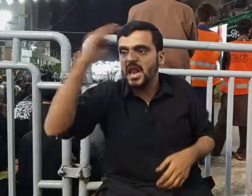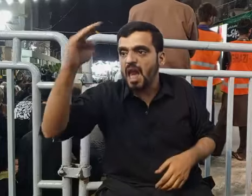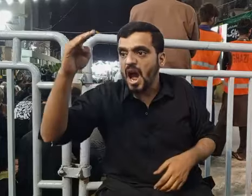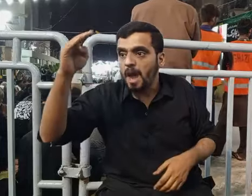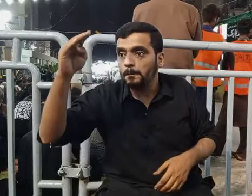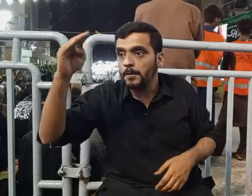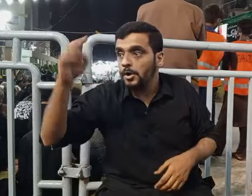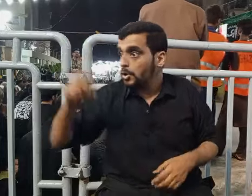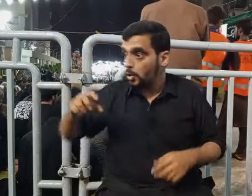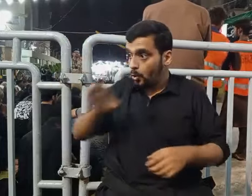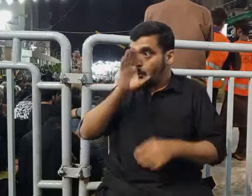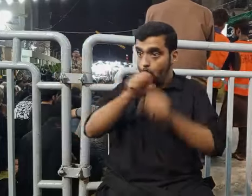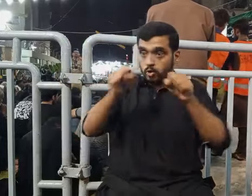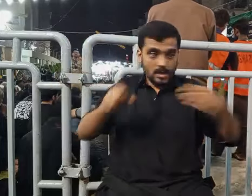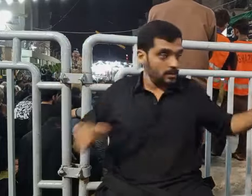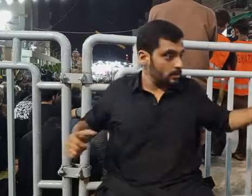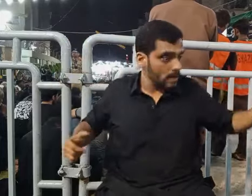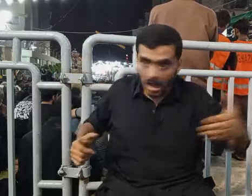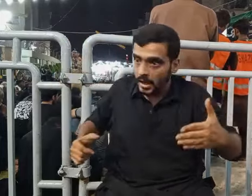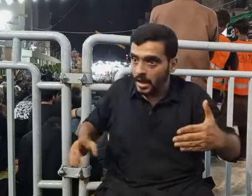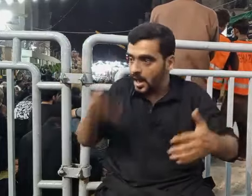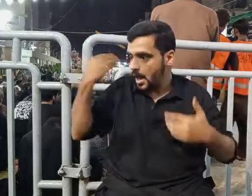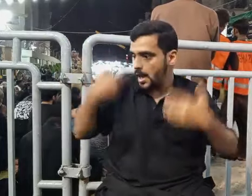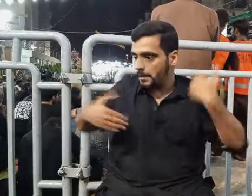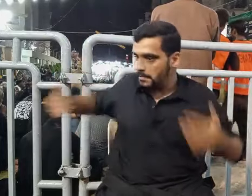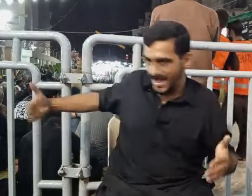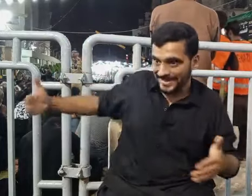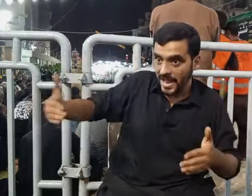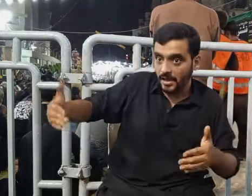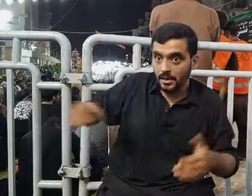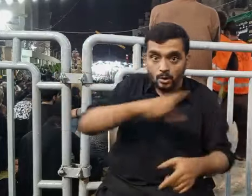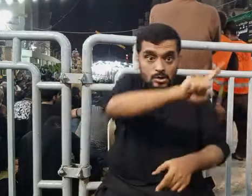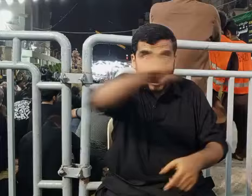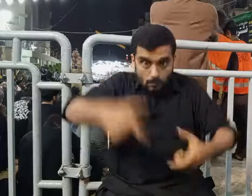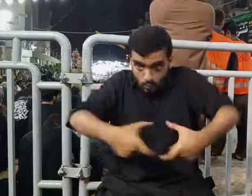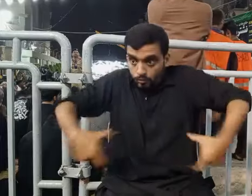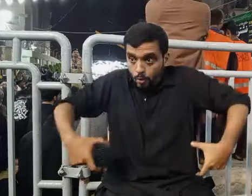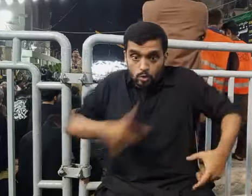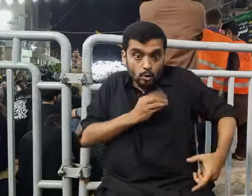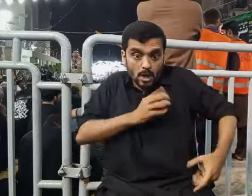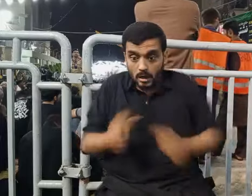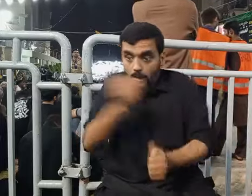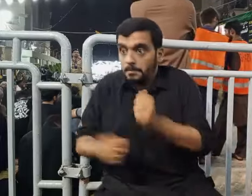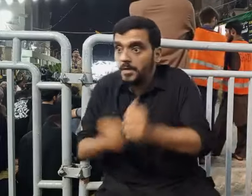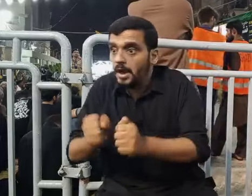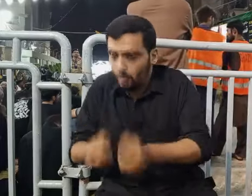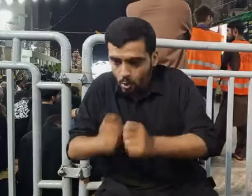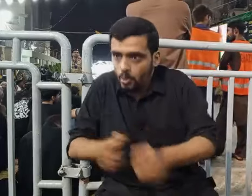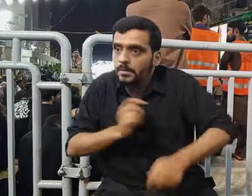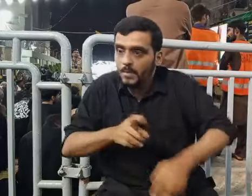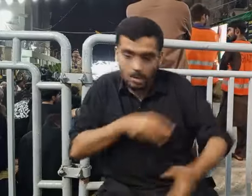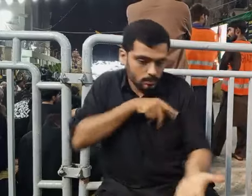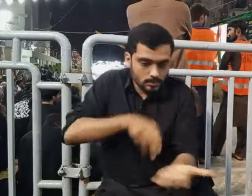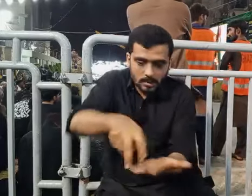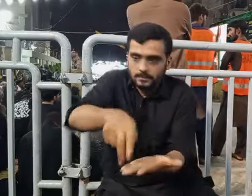حق یہی ہے، حق یہی ہے، جزاک اللہ، حق یہی ہے۔ مولا حسن مصطفیٰ علیہ السلام کے یتیم بغیر یہ کہا۔ امام حسین اس لاشے کو سب